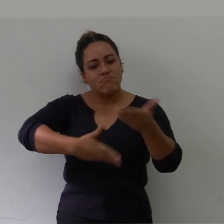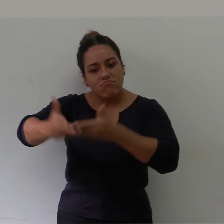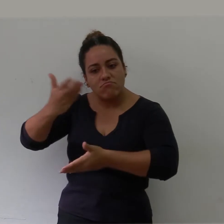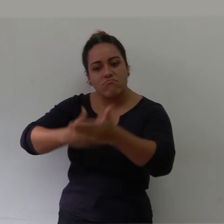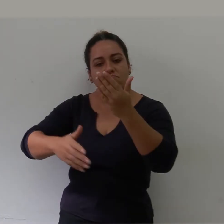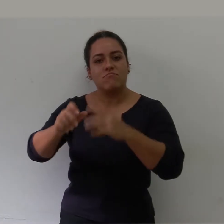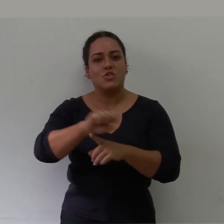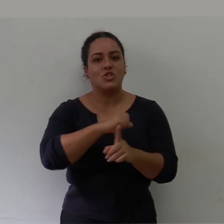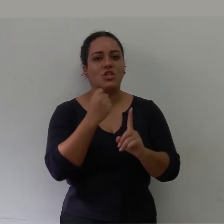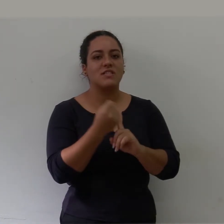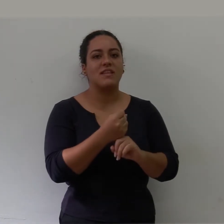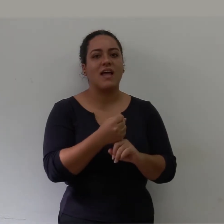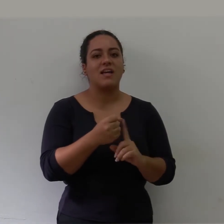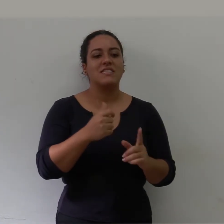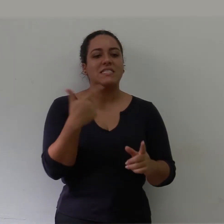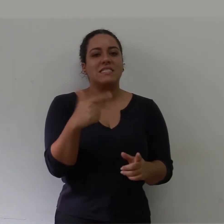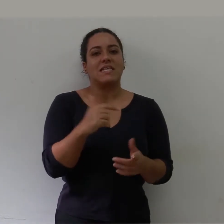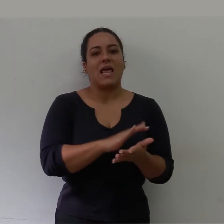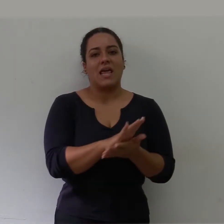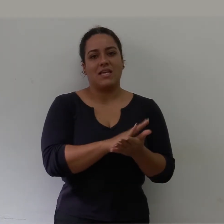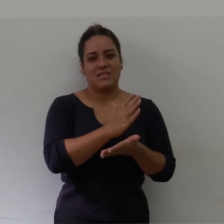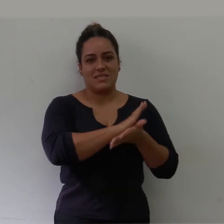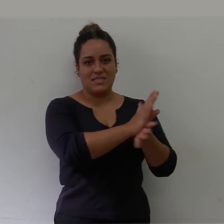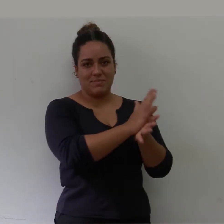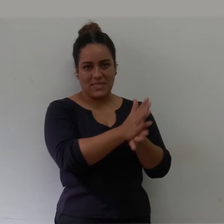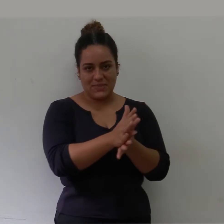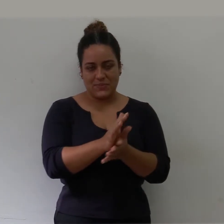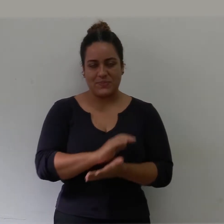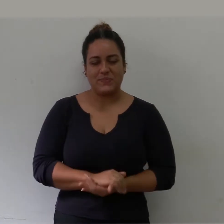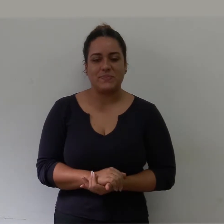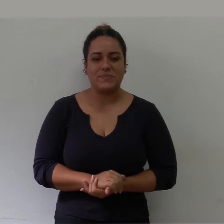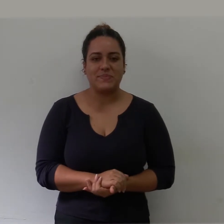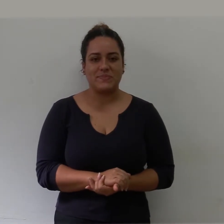sociedade que não discrimina.